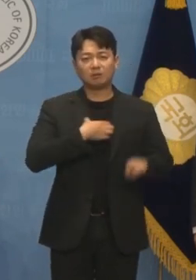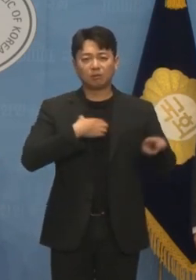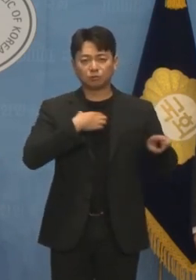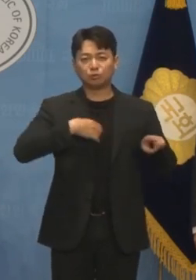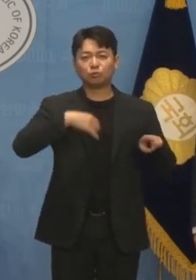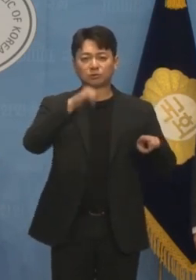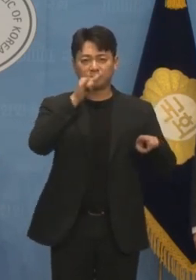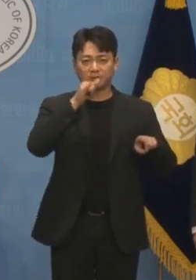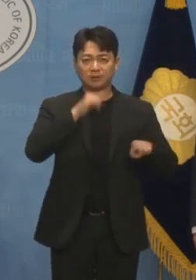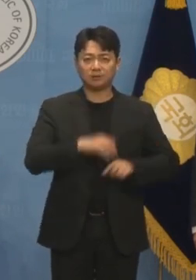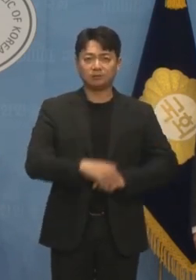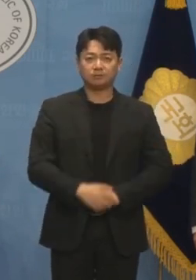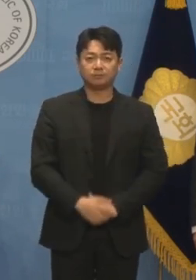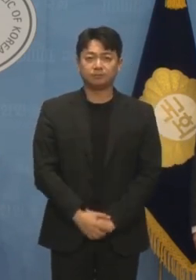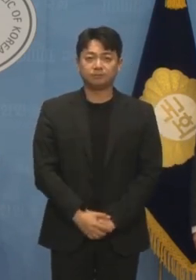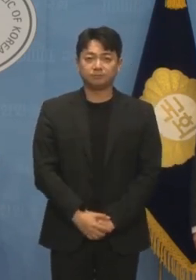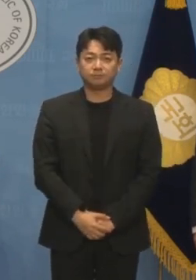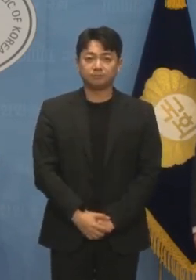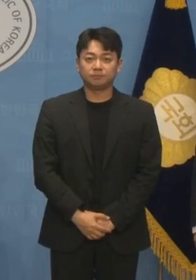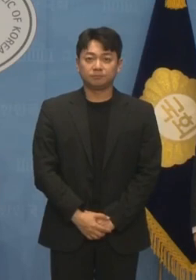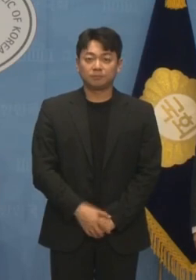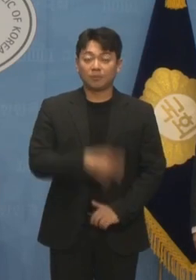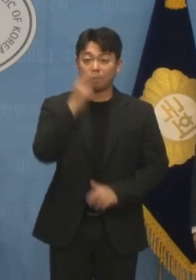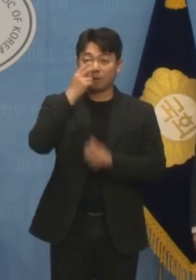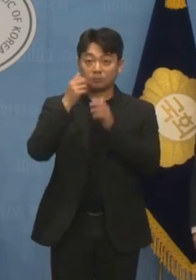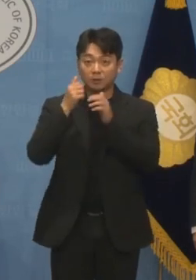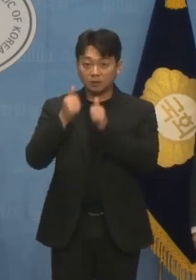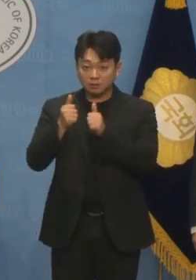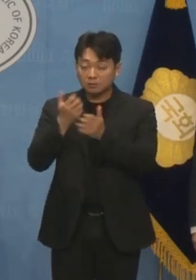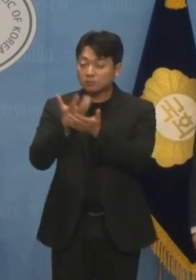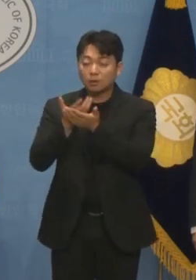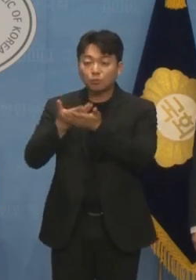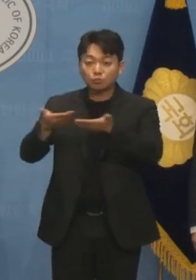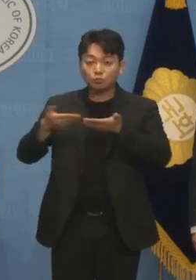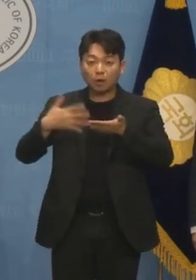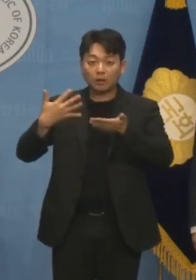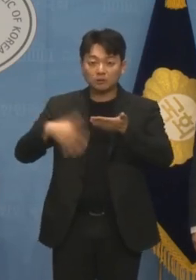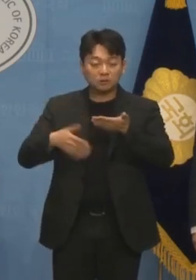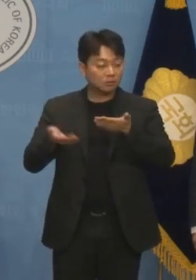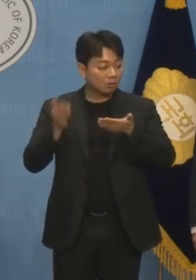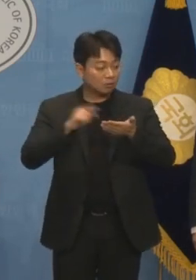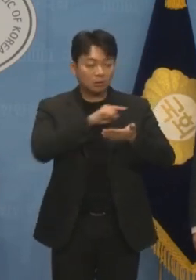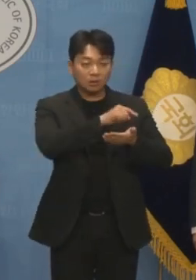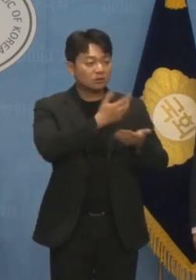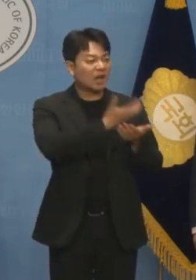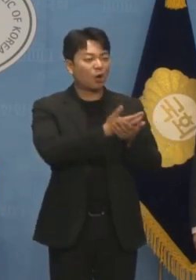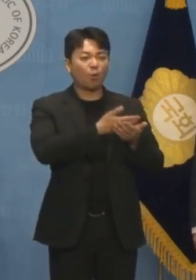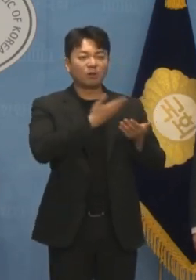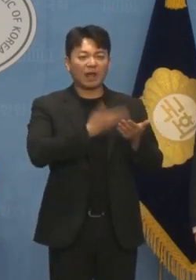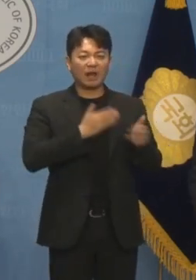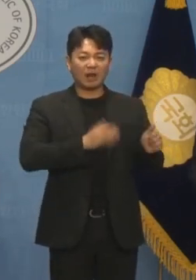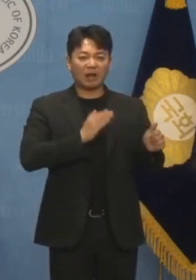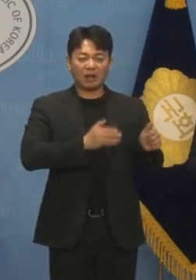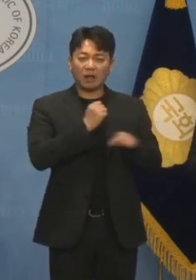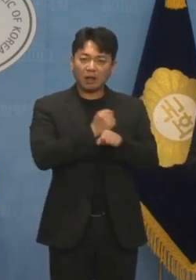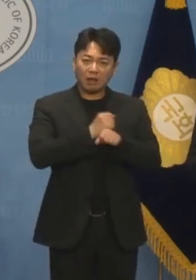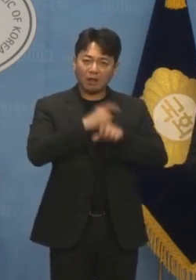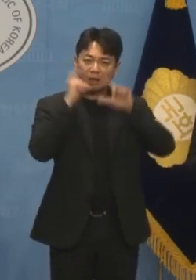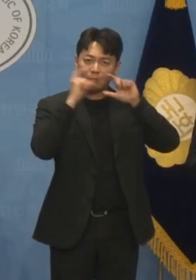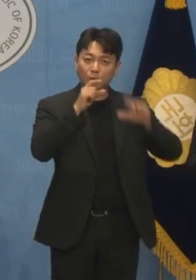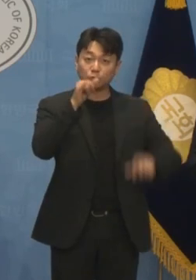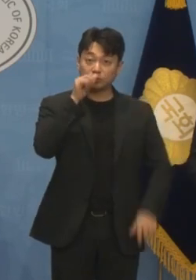또 본인들은 내지 않으면서 자료 제출을 욕구로 괴롭힙니다 수원 지검이 경기도청에 요구한